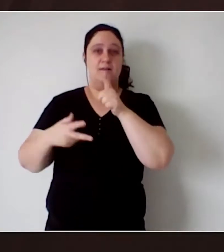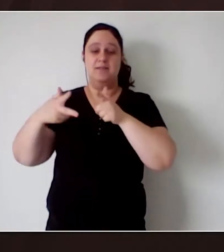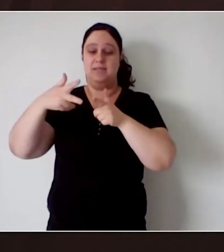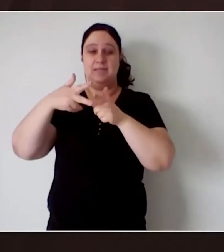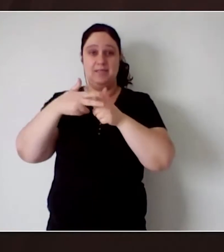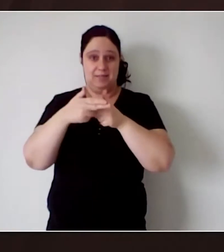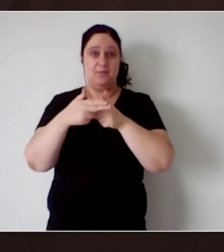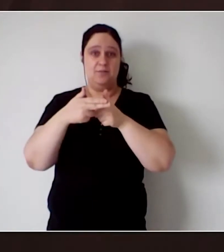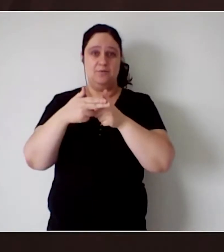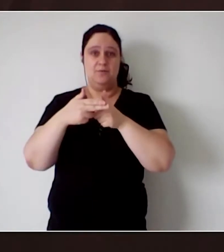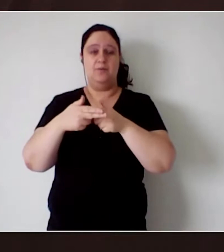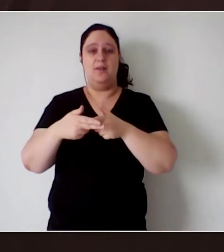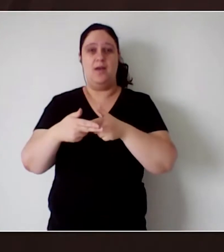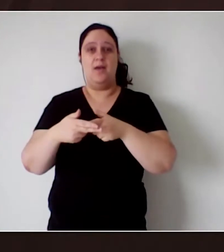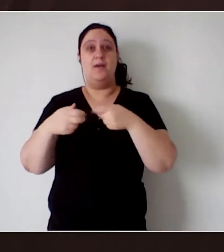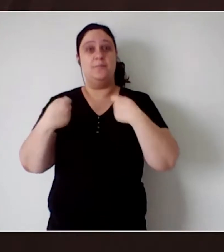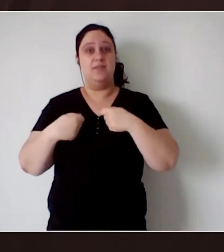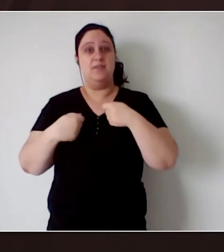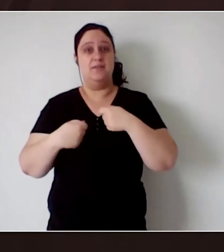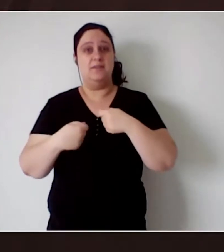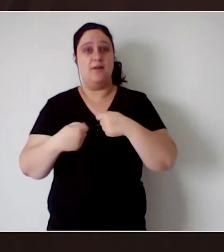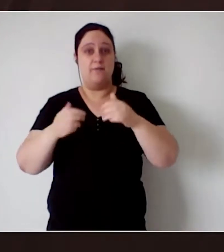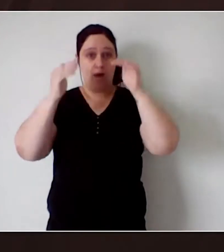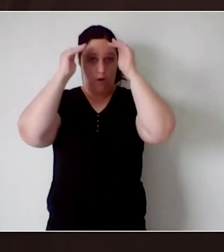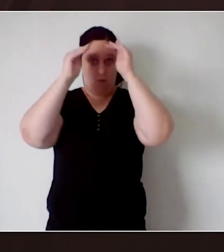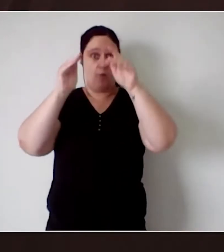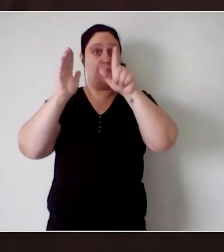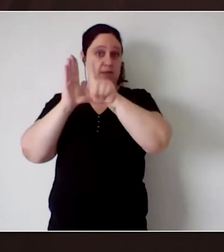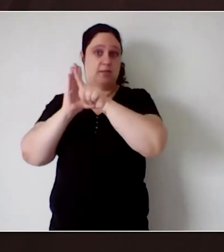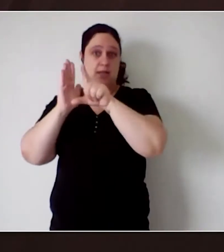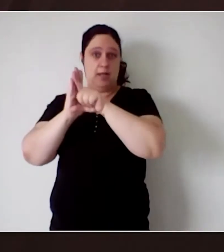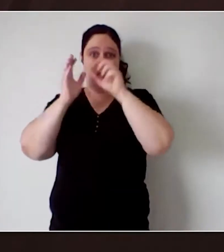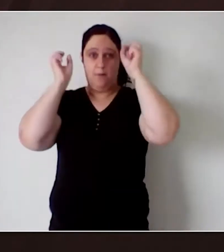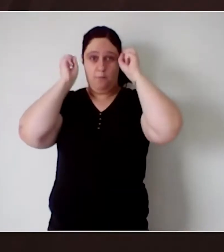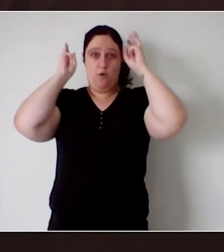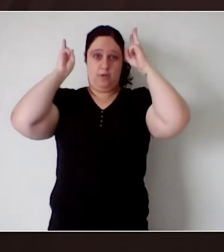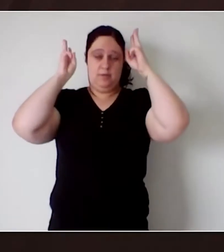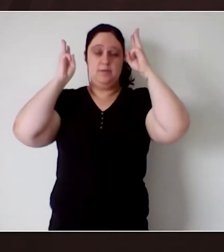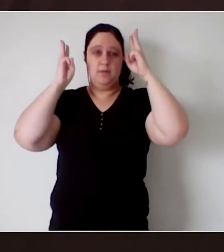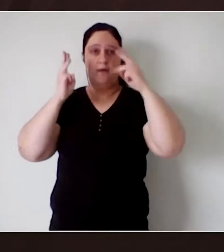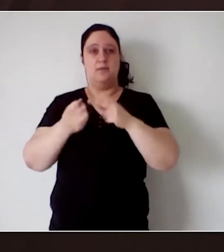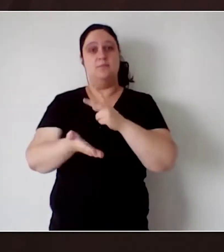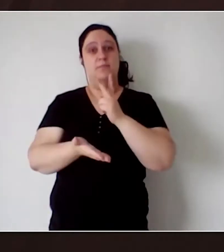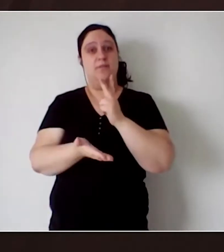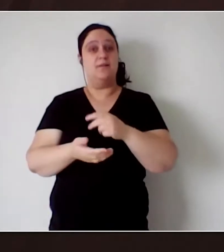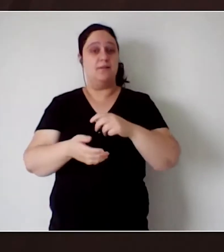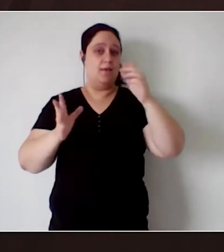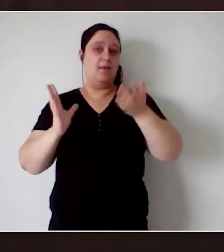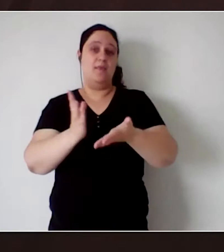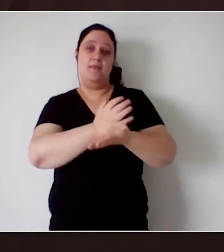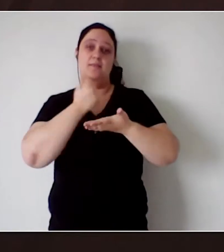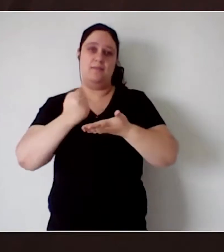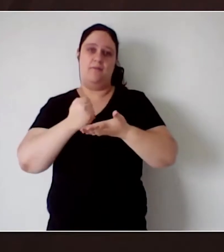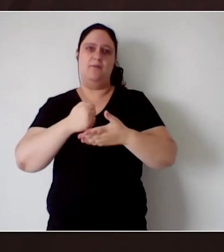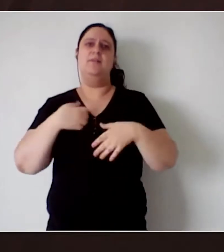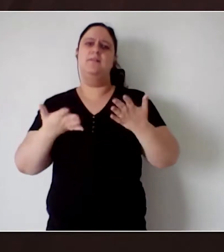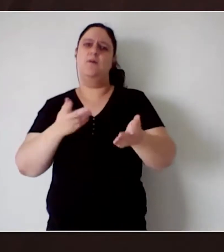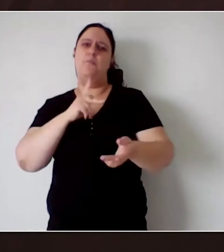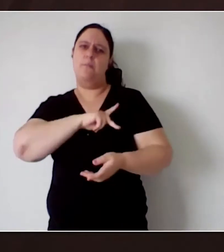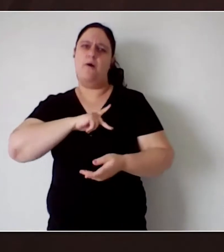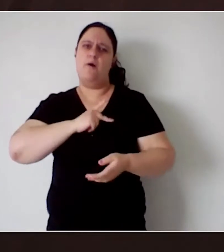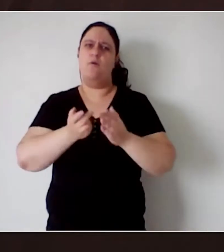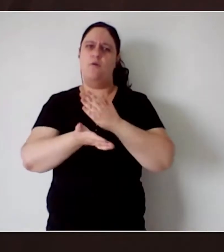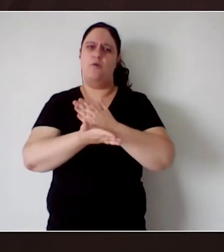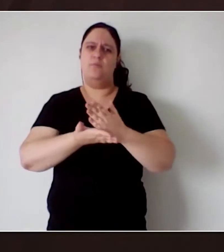de Moisés para que pudesse ser salvo. Paulo então combateu isso. Não é verdade. Se isso for verdade, voltamos para a